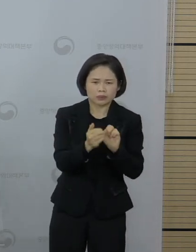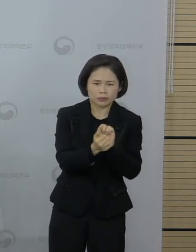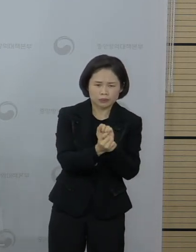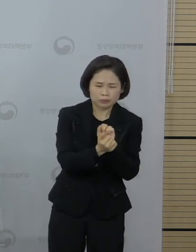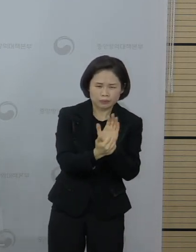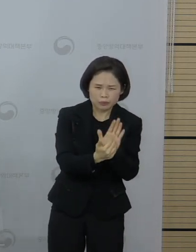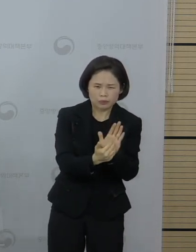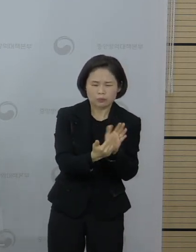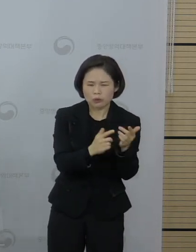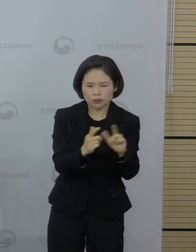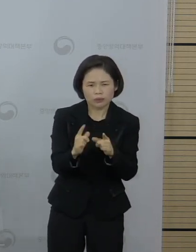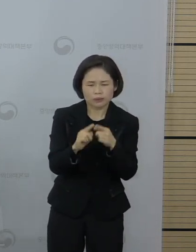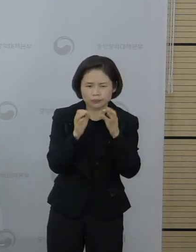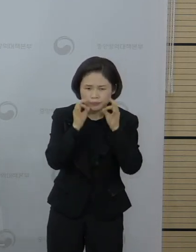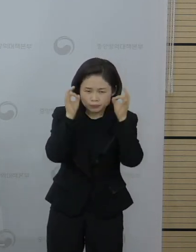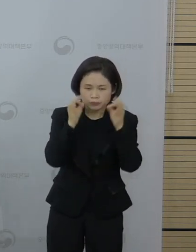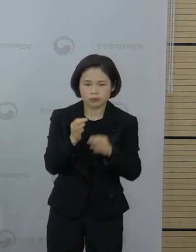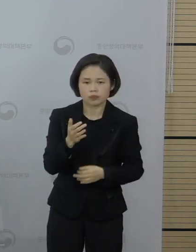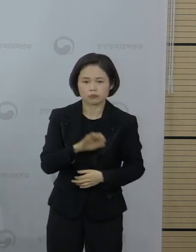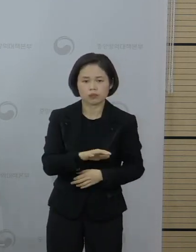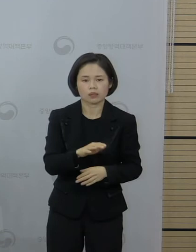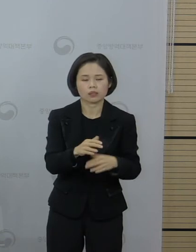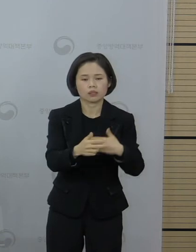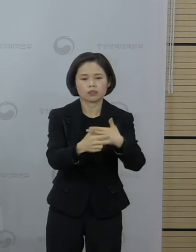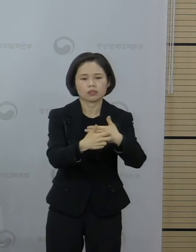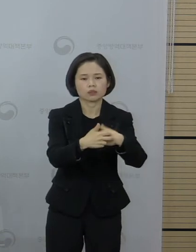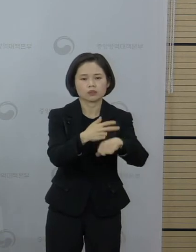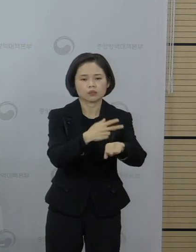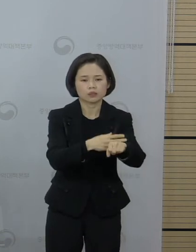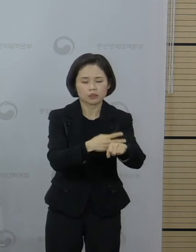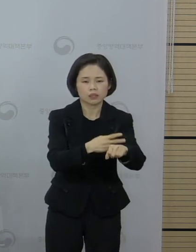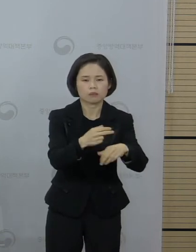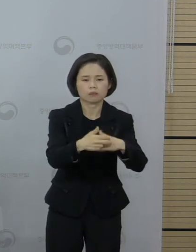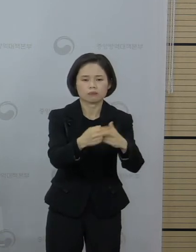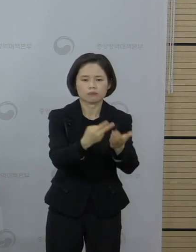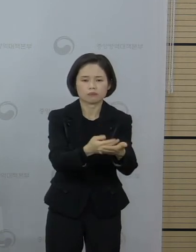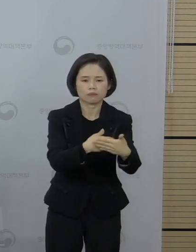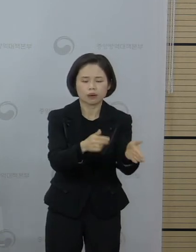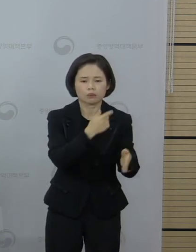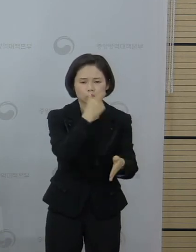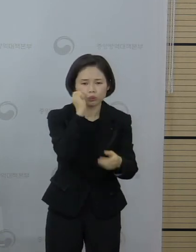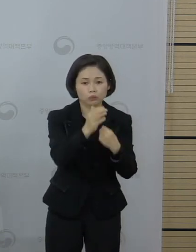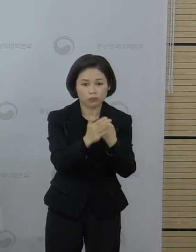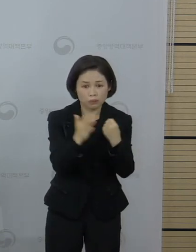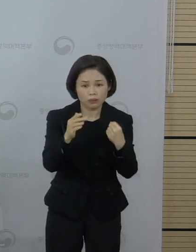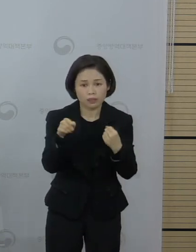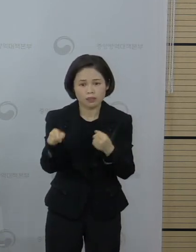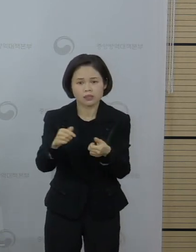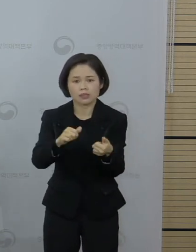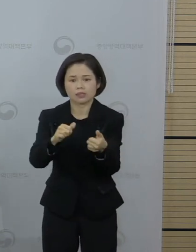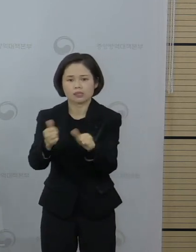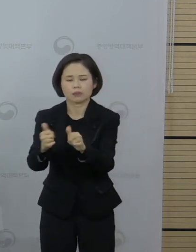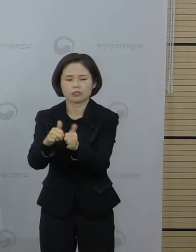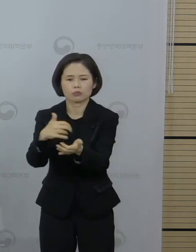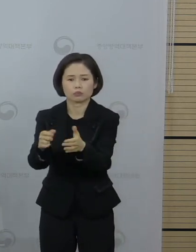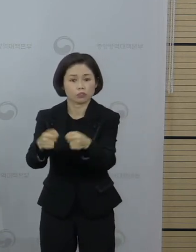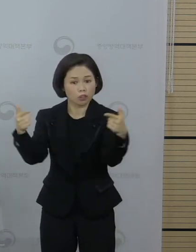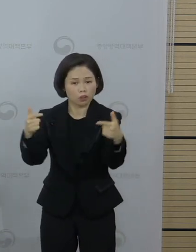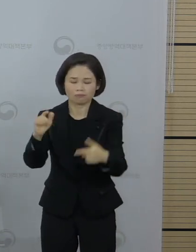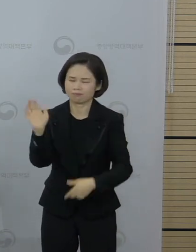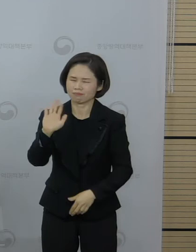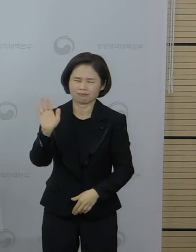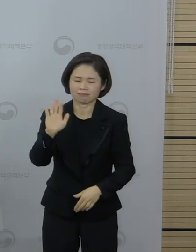의료 체계의 어떤 부족이나 미흡이라고 그렇게 판단하고 있지는 않다는 말씀을 드립니다.